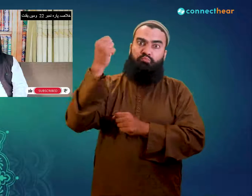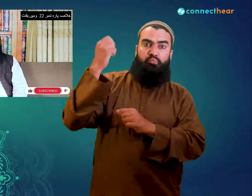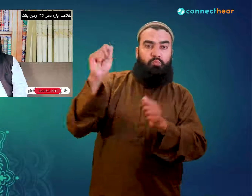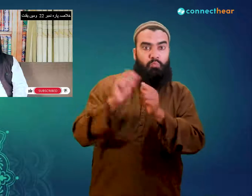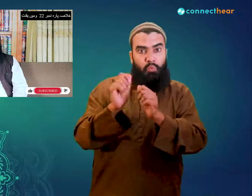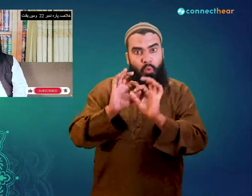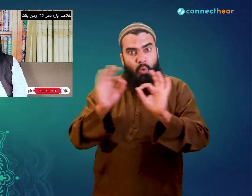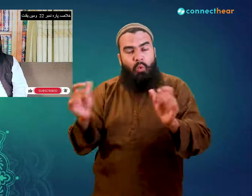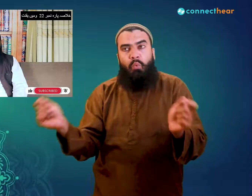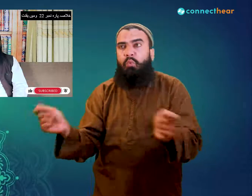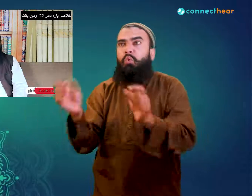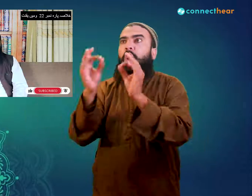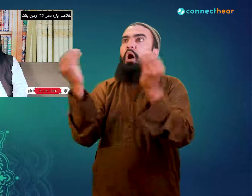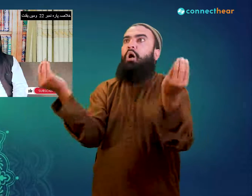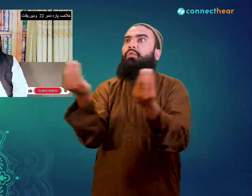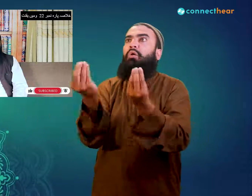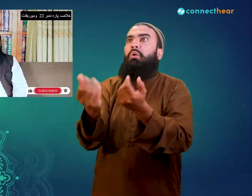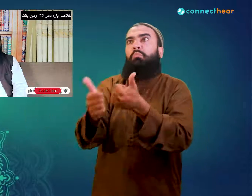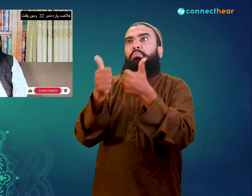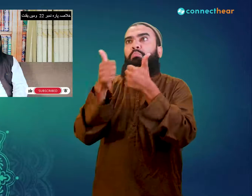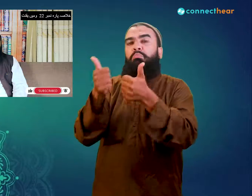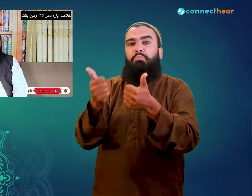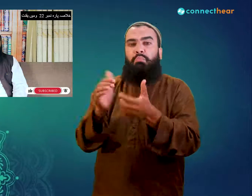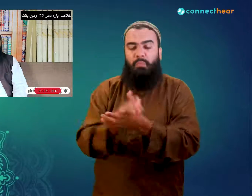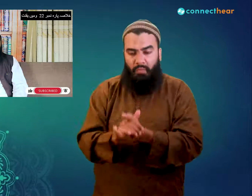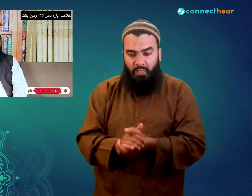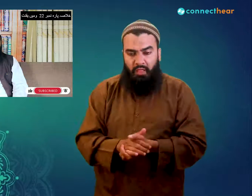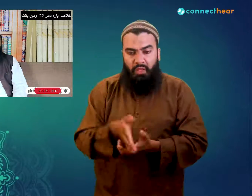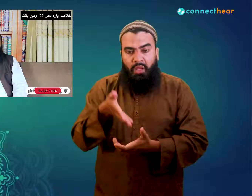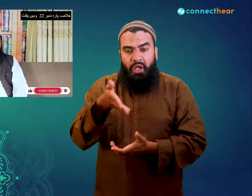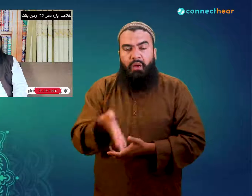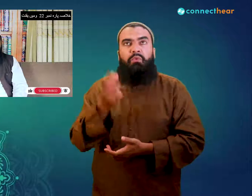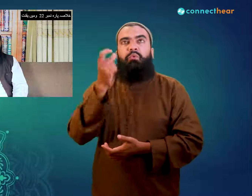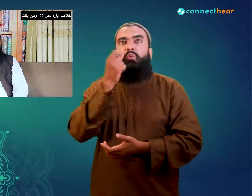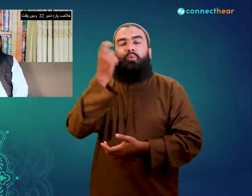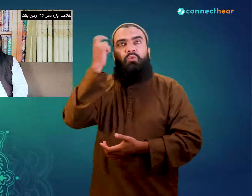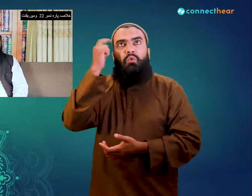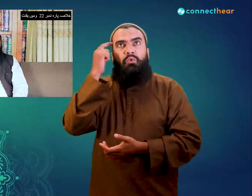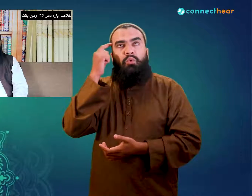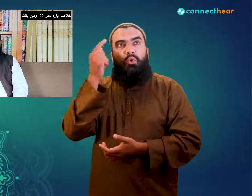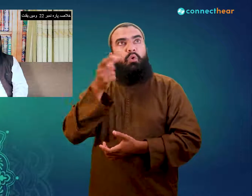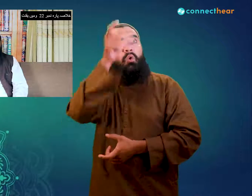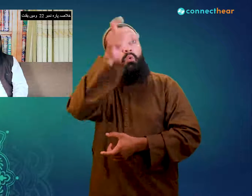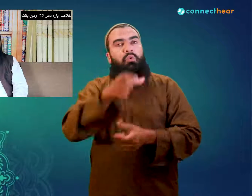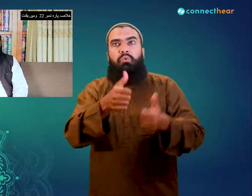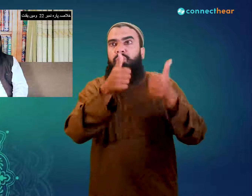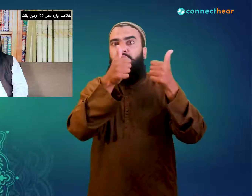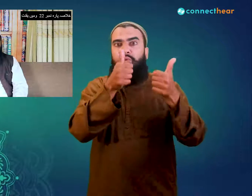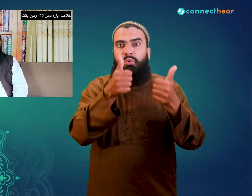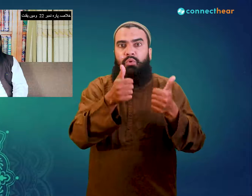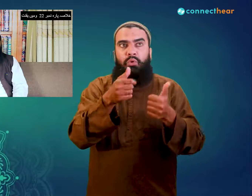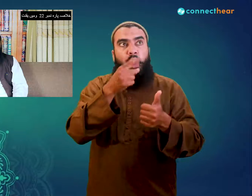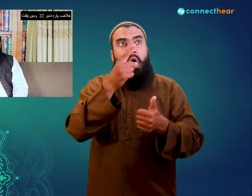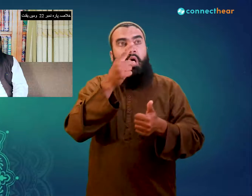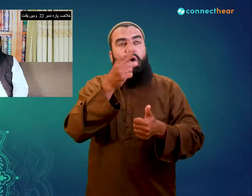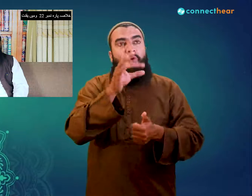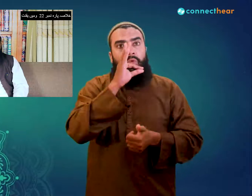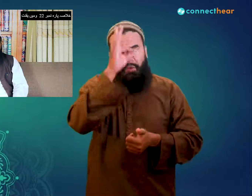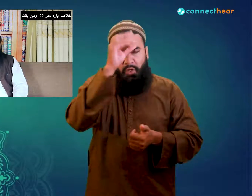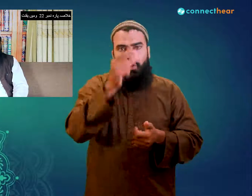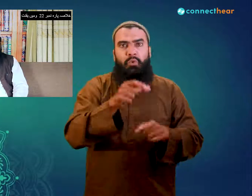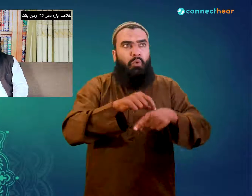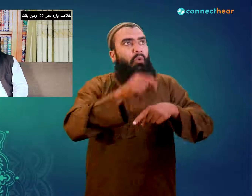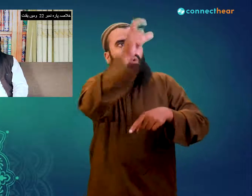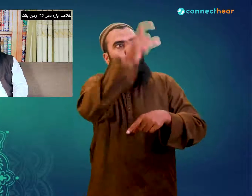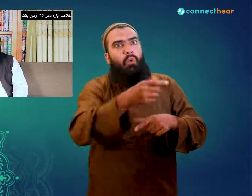ہے، وہ ان کو قیامت کے دن دوبارہ زندہ کرنے پر کیوں قادر نہیں ہوگا؟ یعنی ضرور قادر ہوگا اور وہ ضرور انہیں